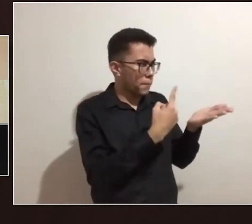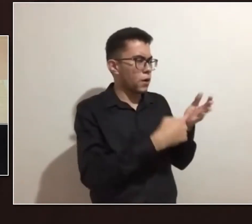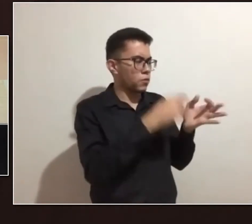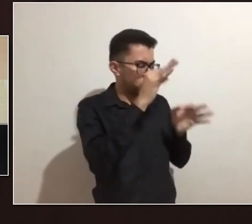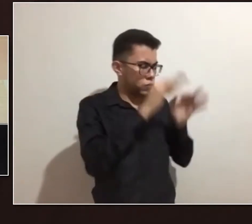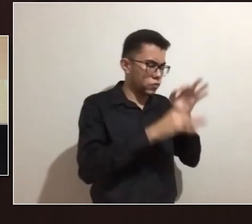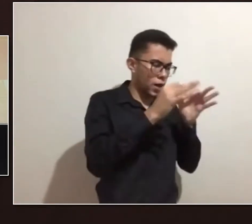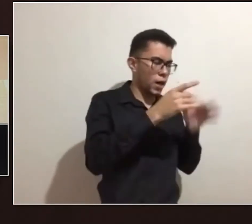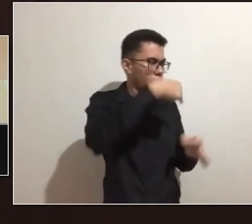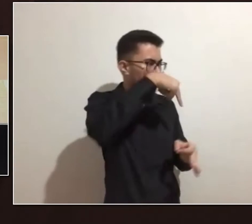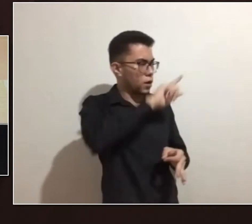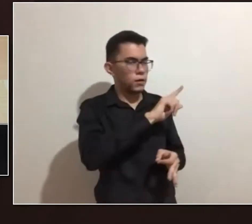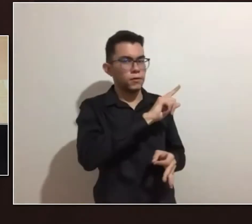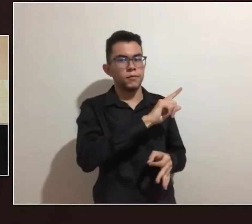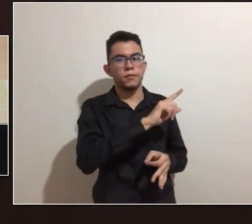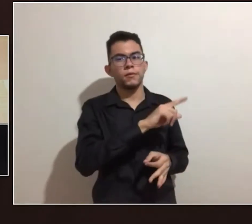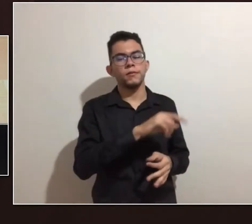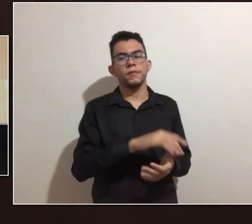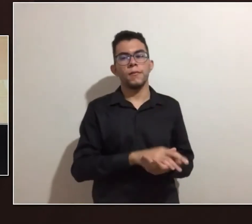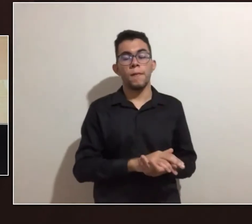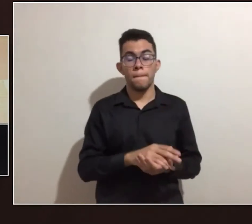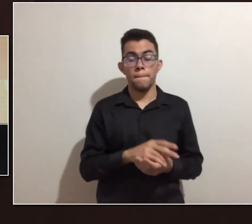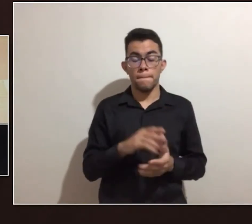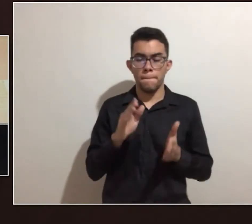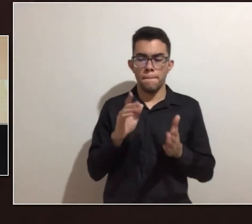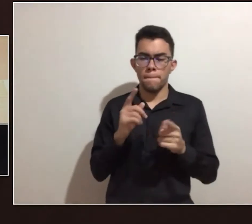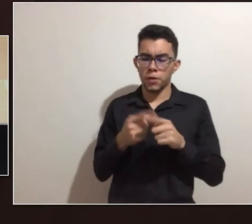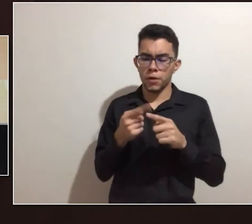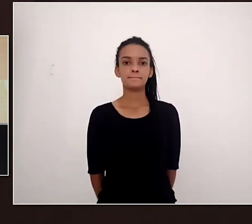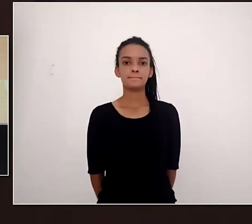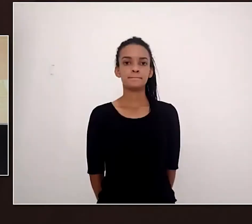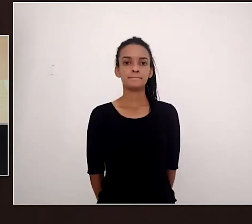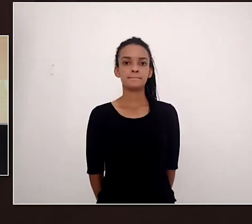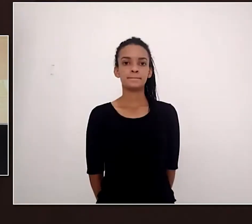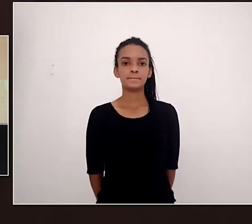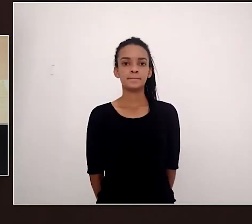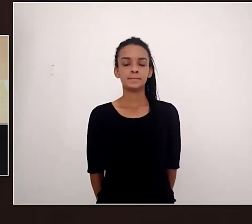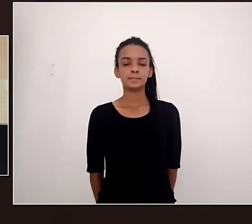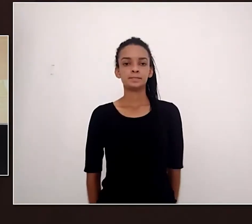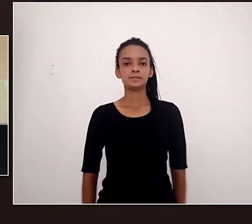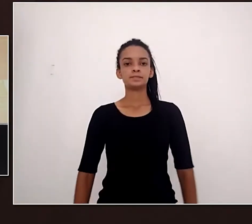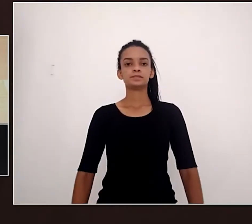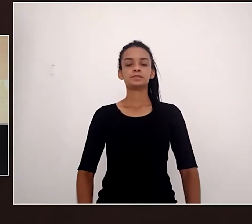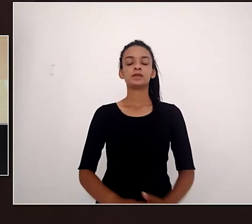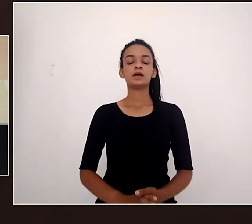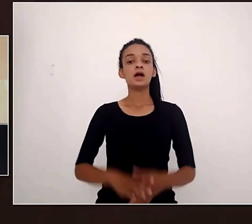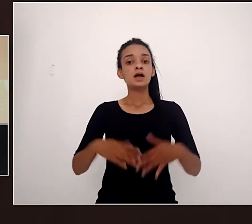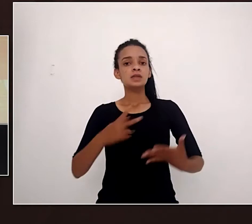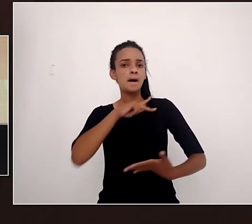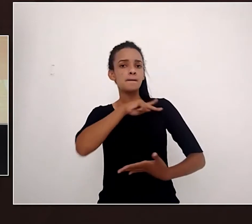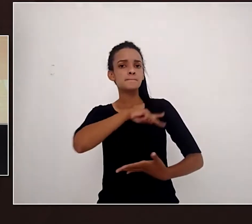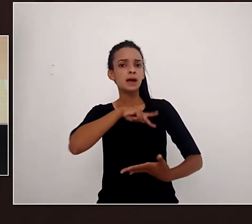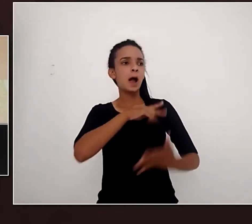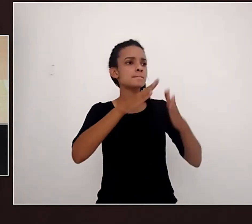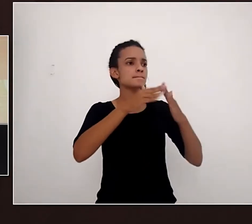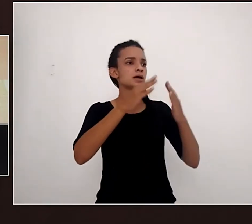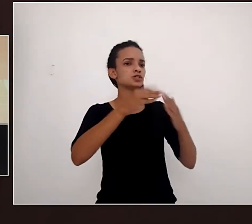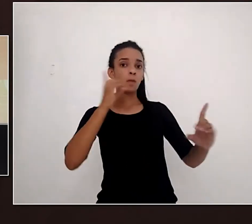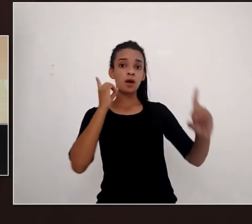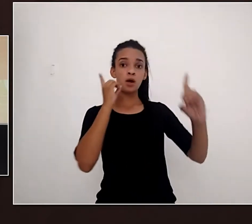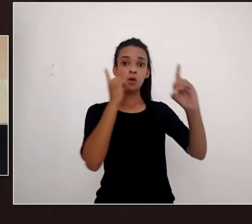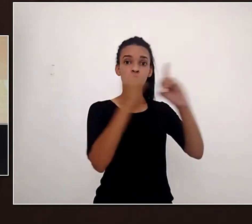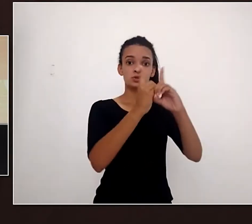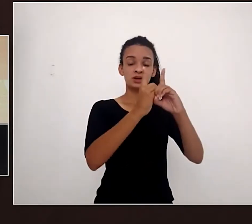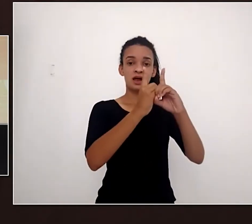julgado pelo juízo imperial. Então, ele apelou para o César e foi para Roma. E nos